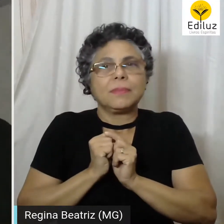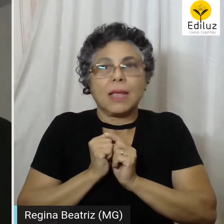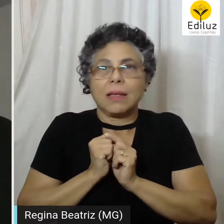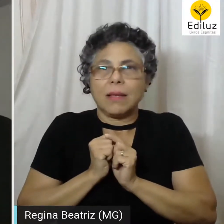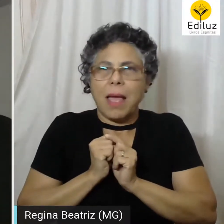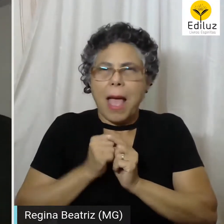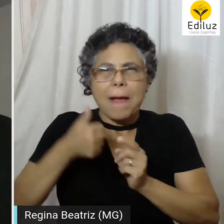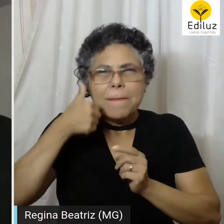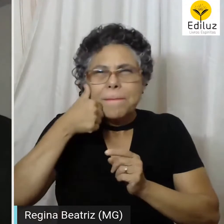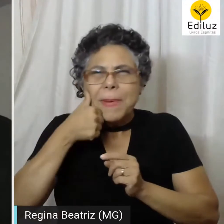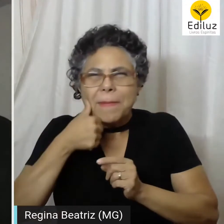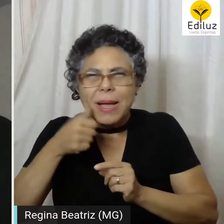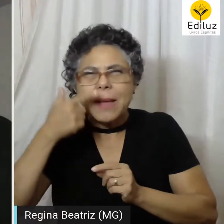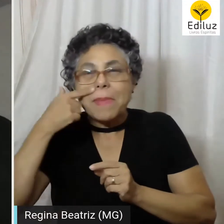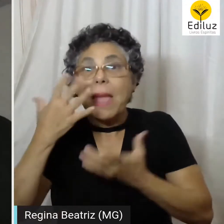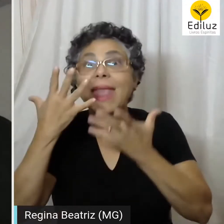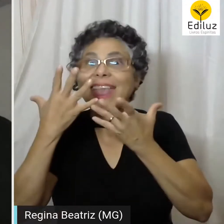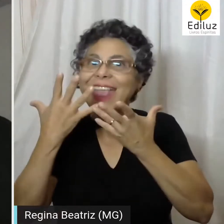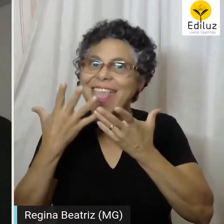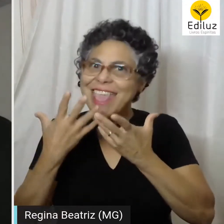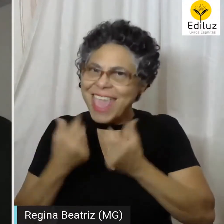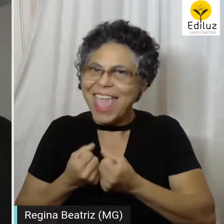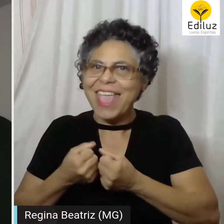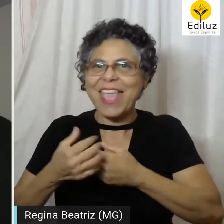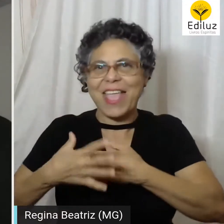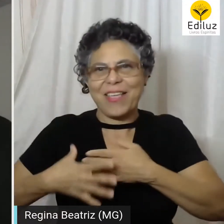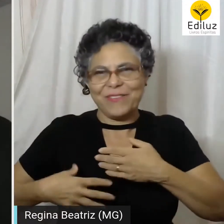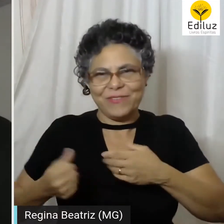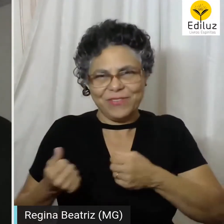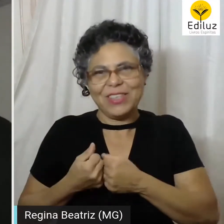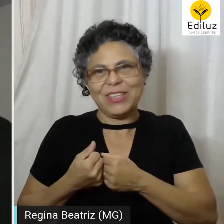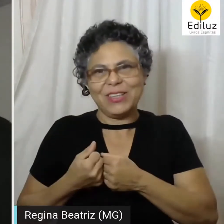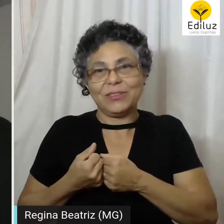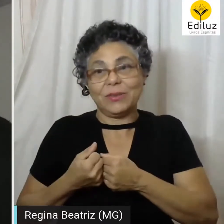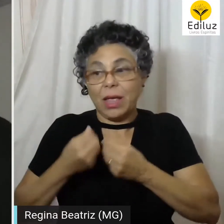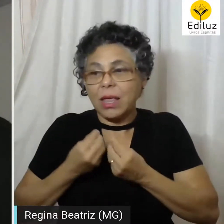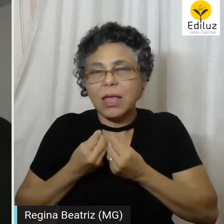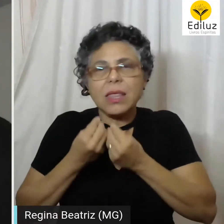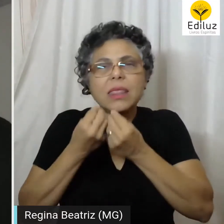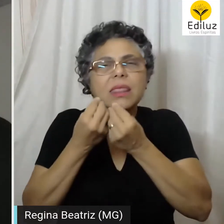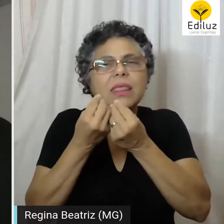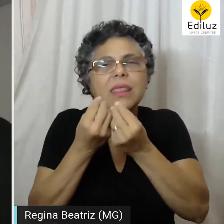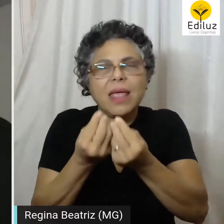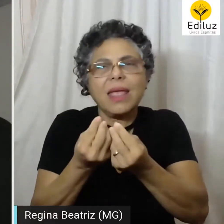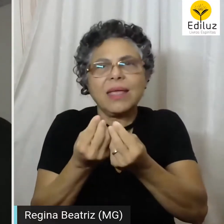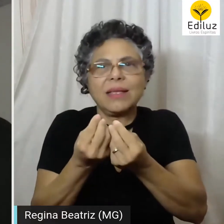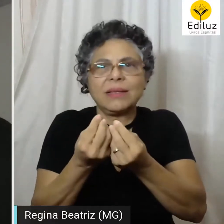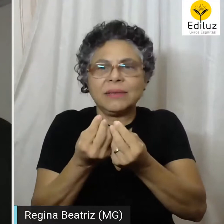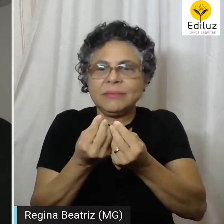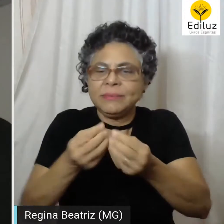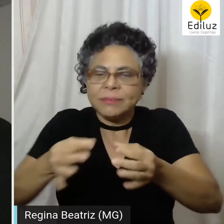desejado previamente e dá origem esse desejo ao